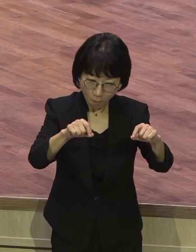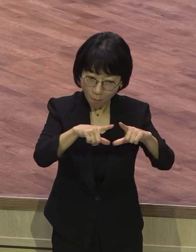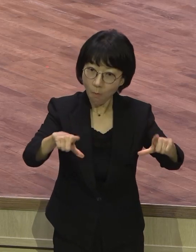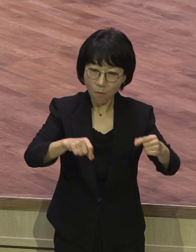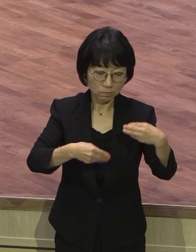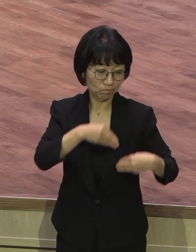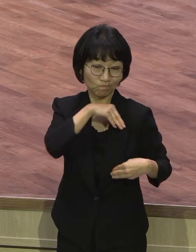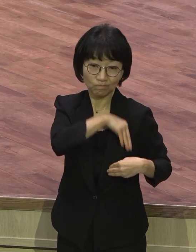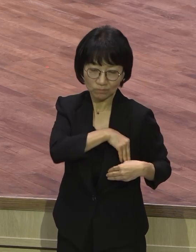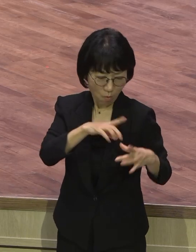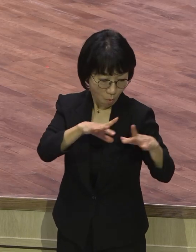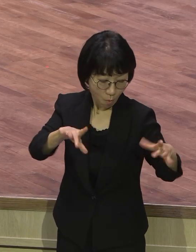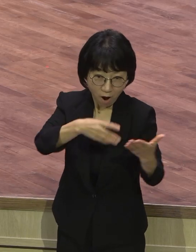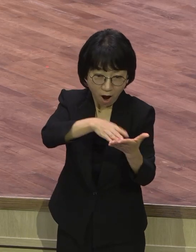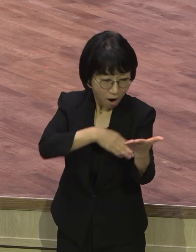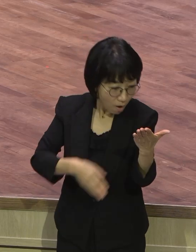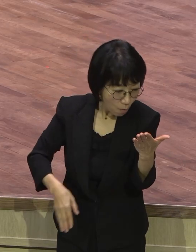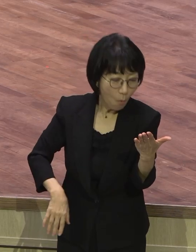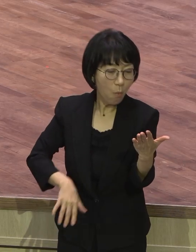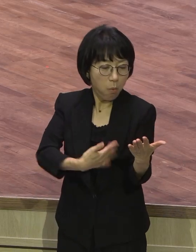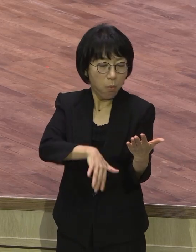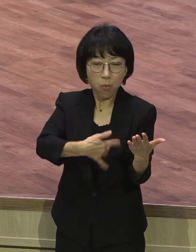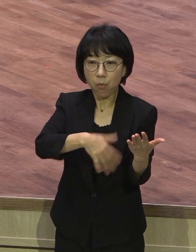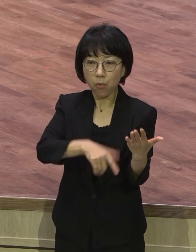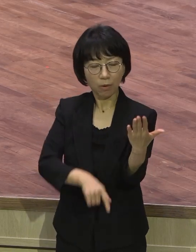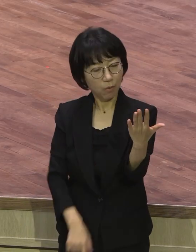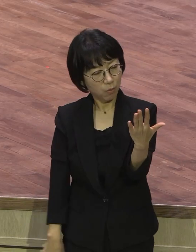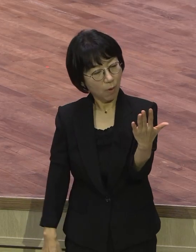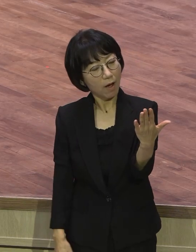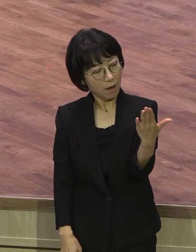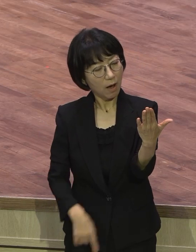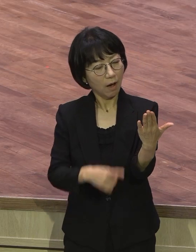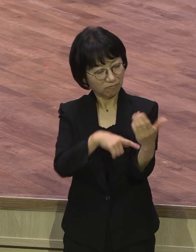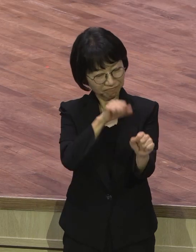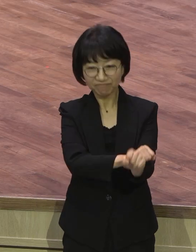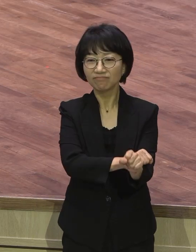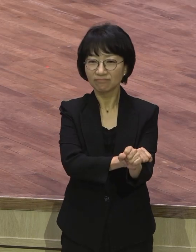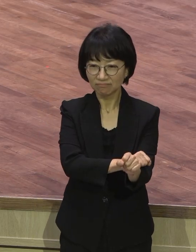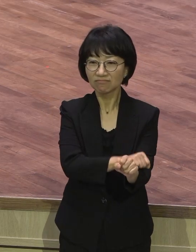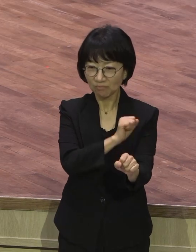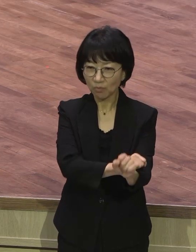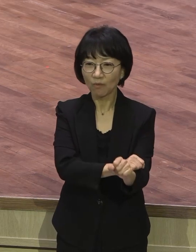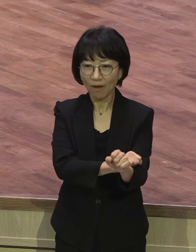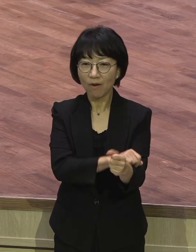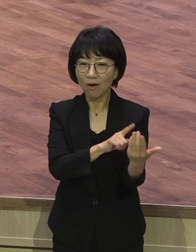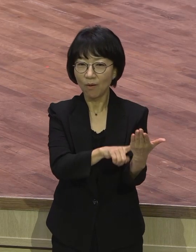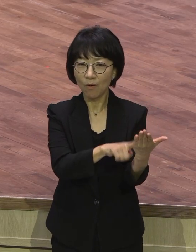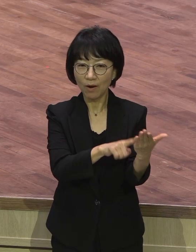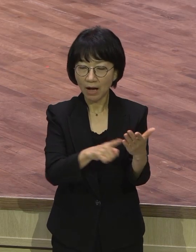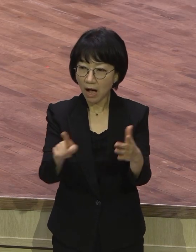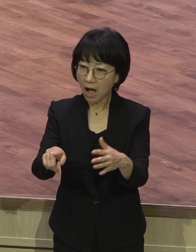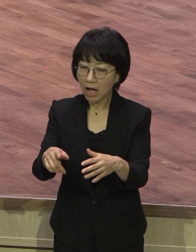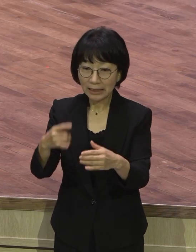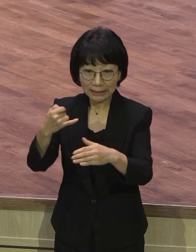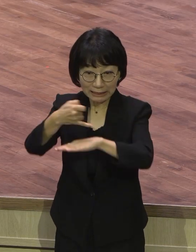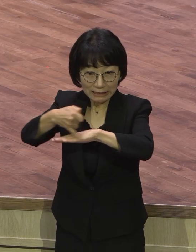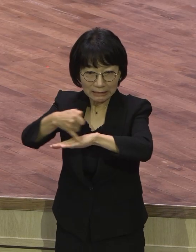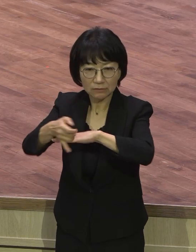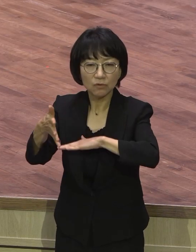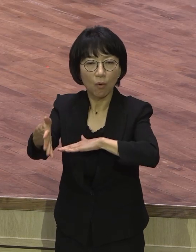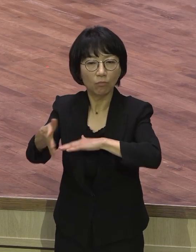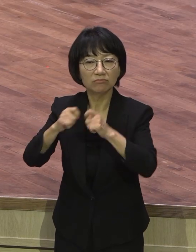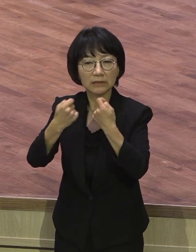손에 딱 넣도록 그걸 딱 주웠어 내가 야 잘 만든다 내가 이 팀들 전문가들이